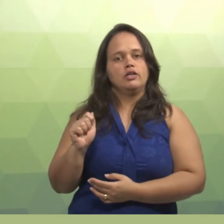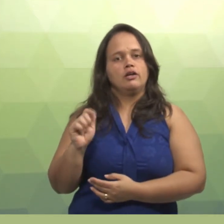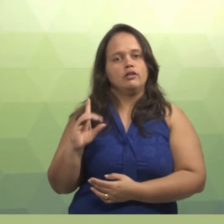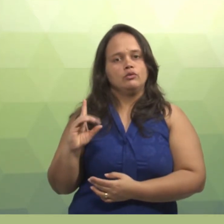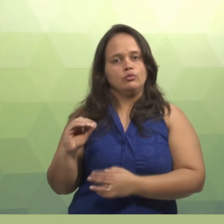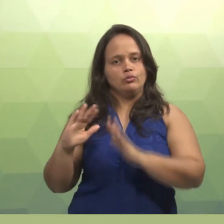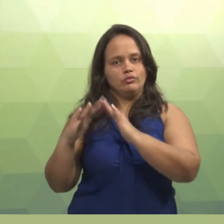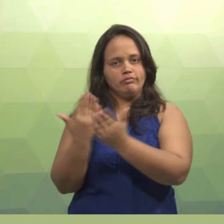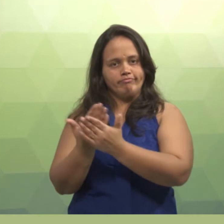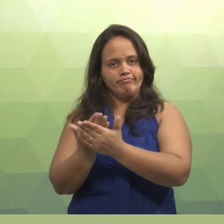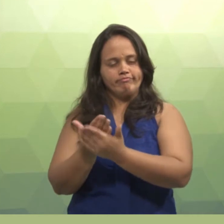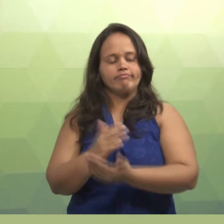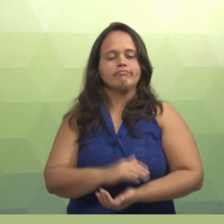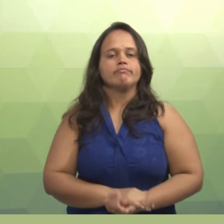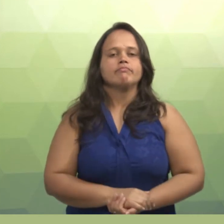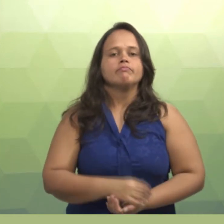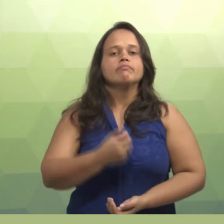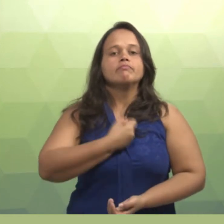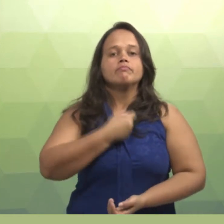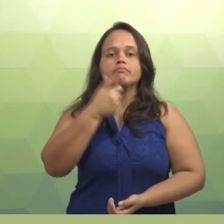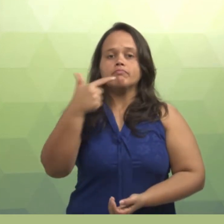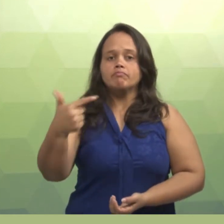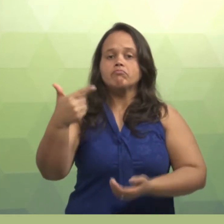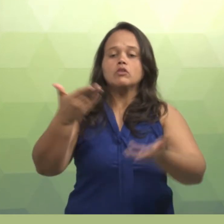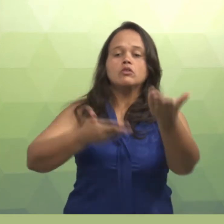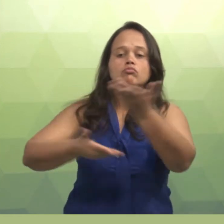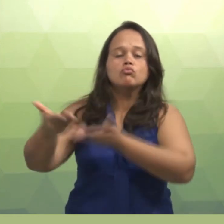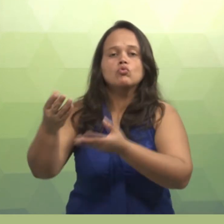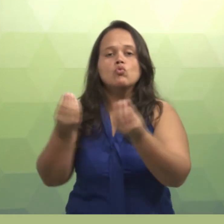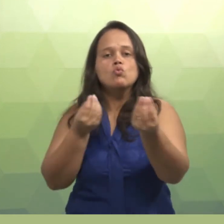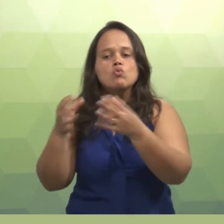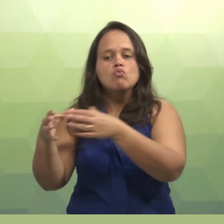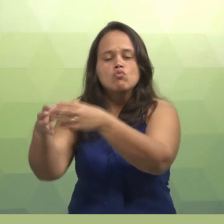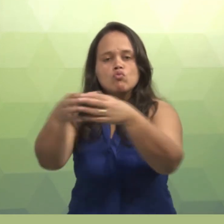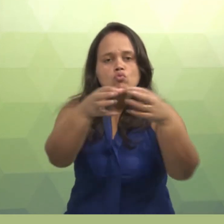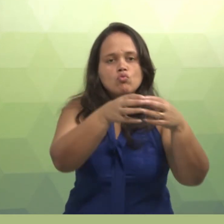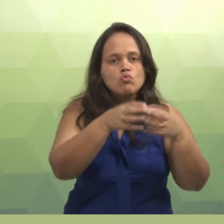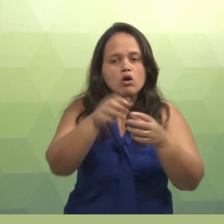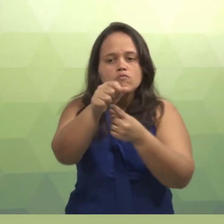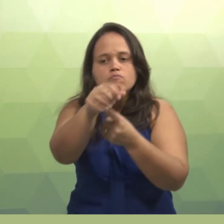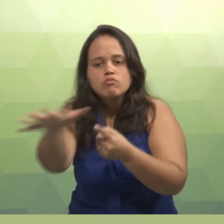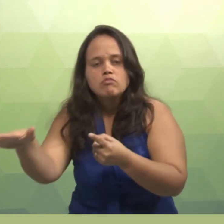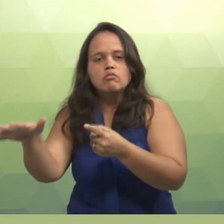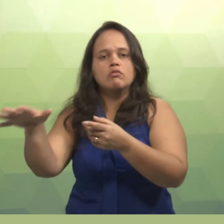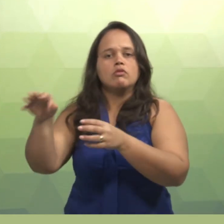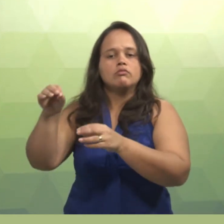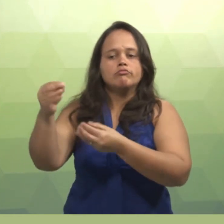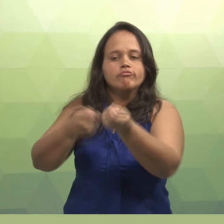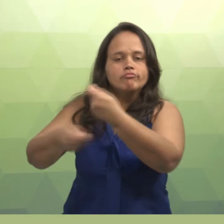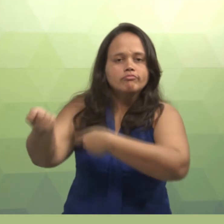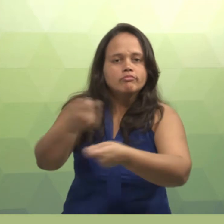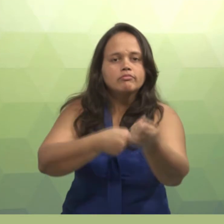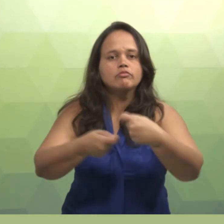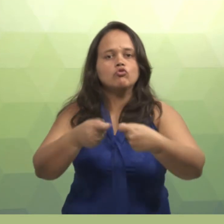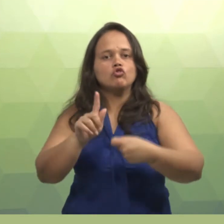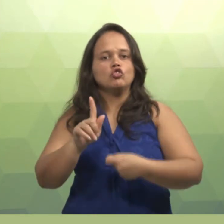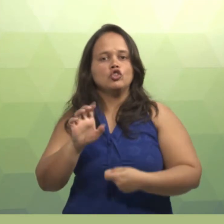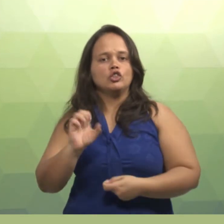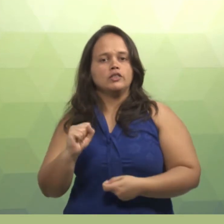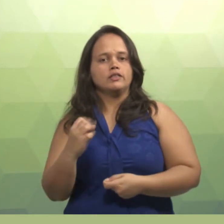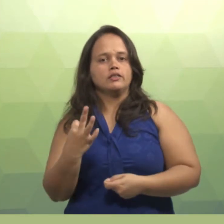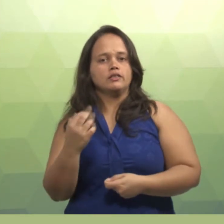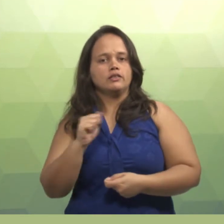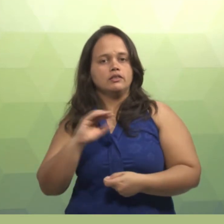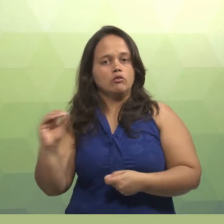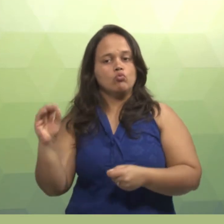Na questão 2, relacione os conselhos que caracterizam uma descentralização administrativa e gestão democrática